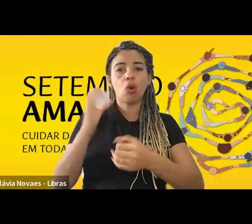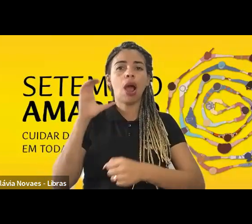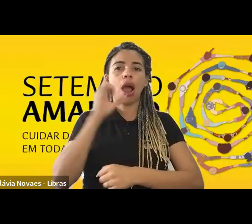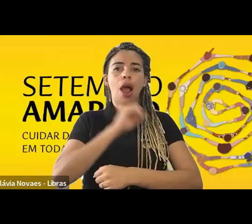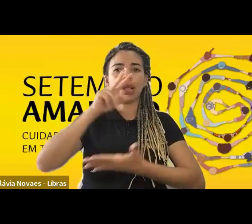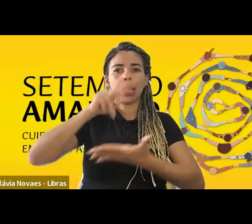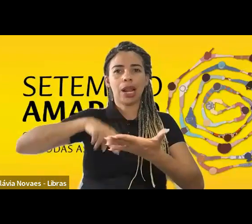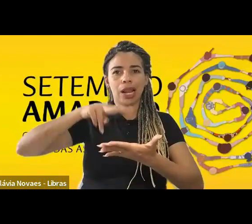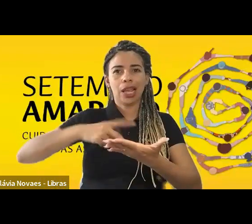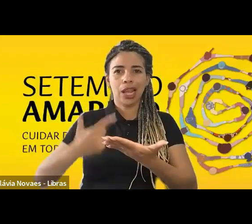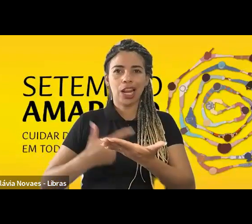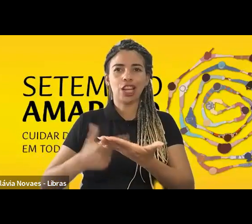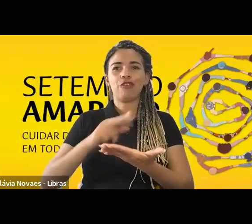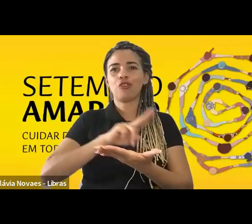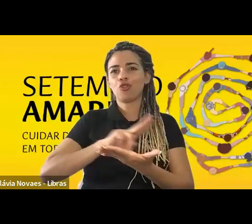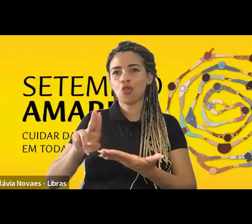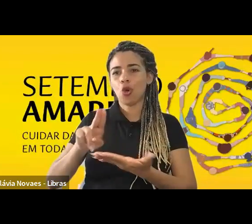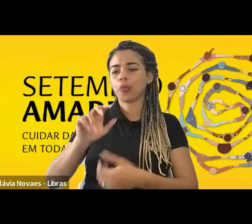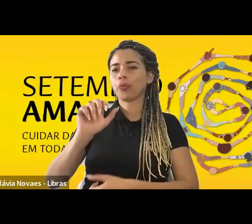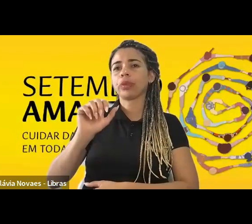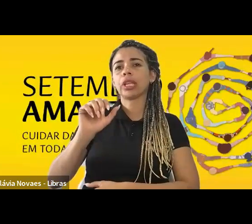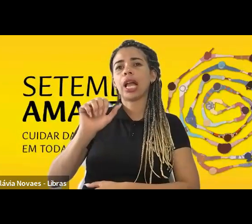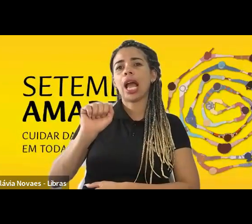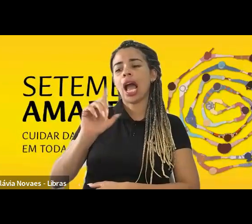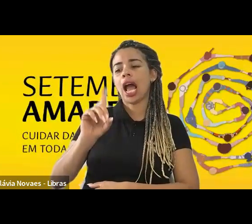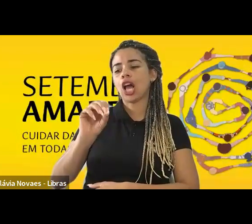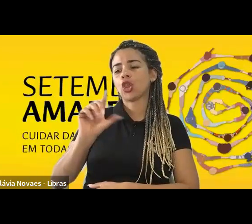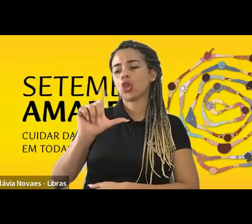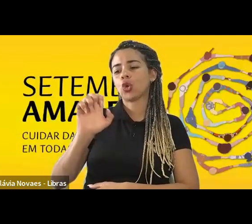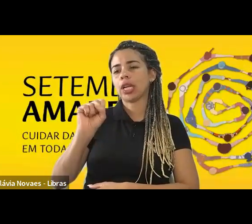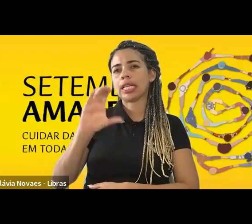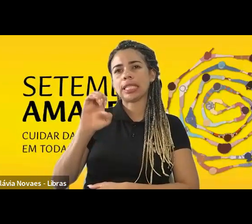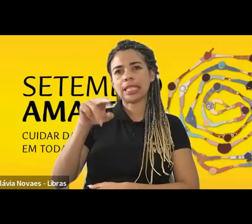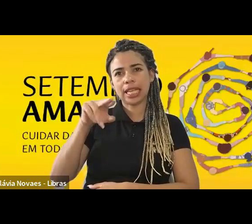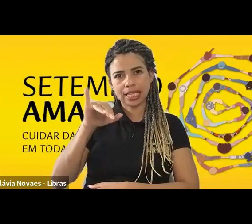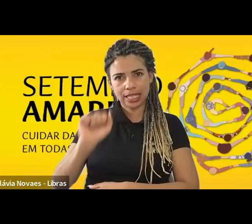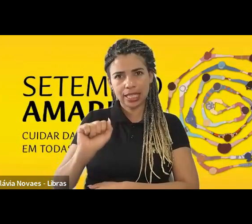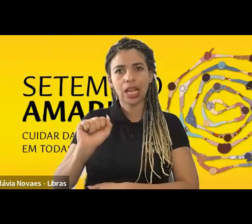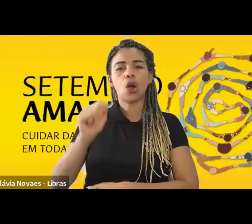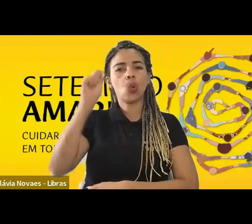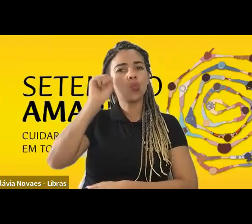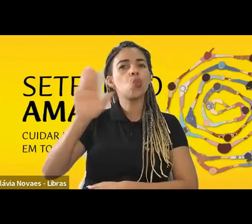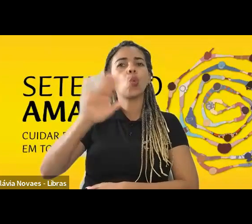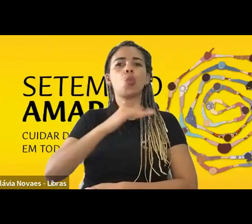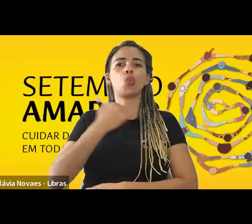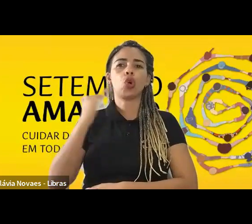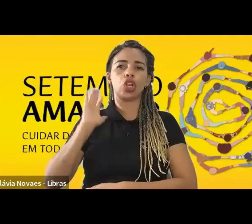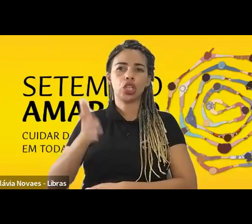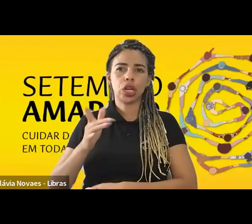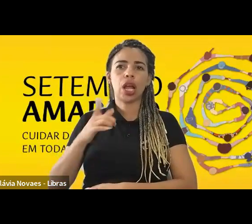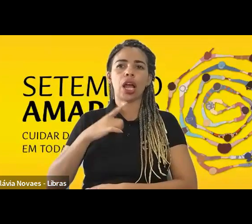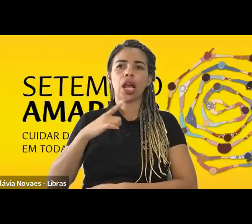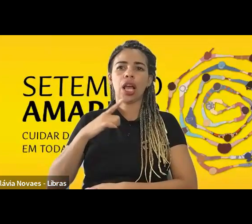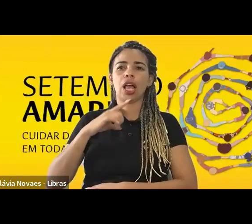leitura de um livro que chama A Adolescência, de um autor já falecido, que chama Contardo Caligares. É